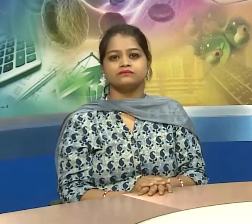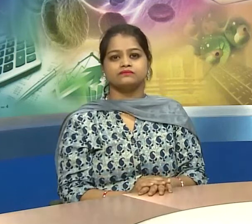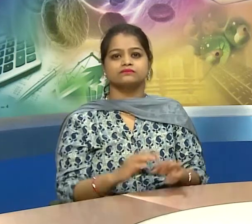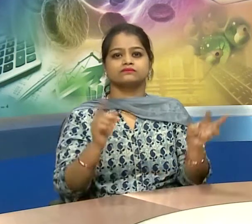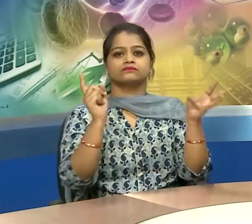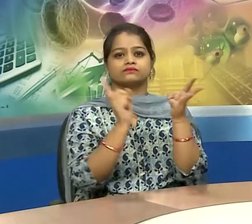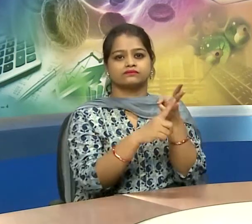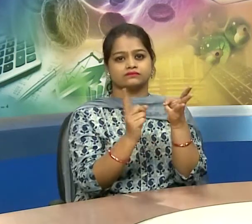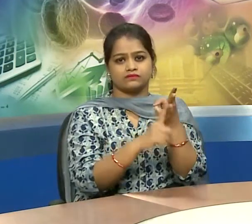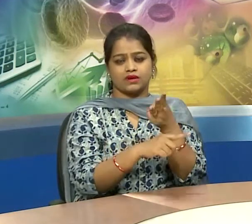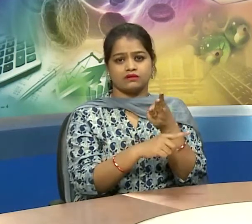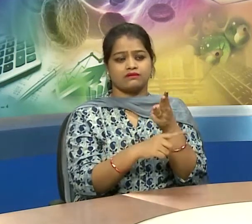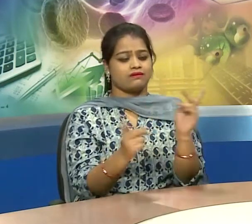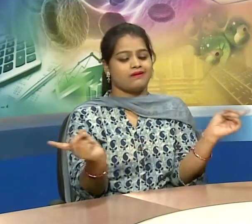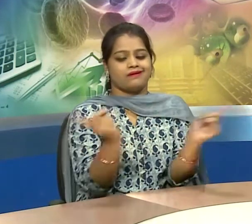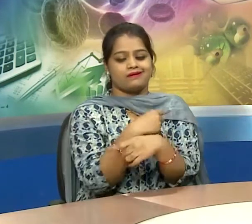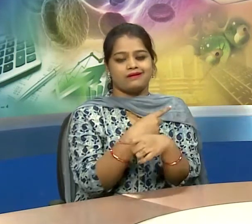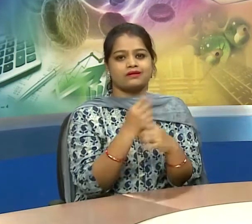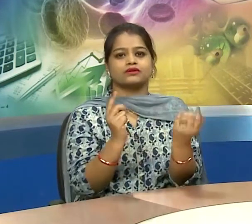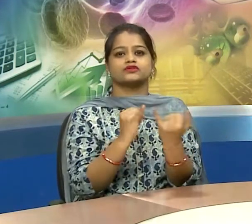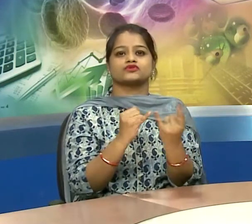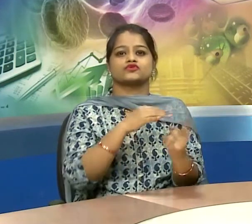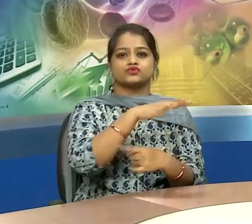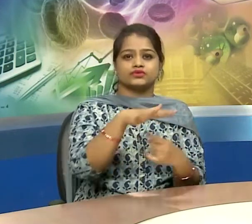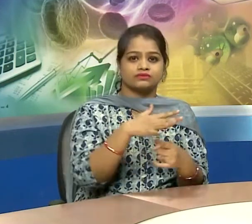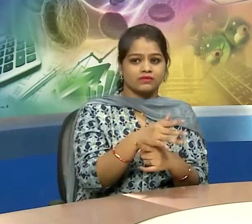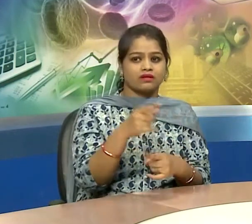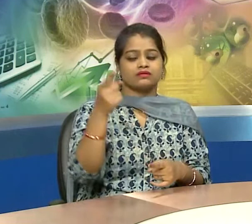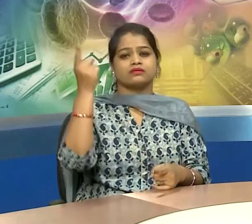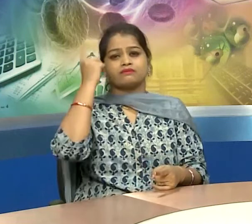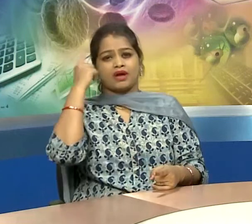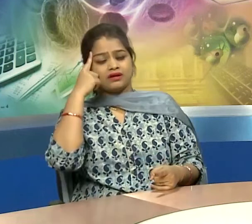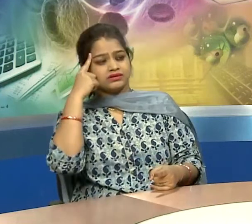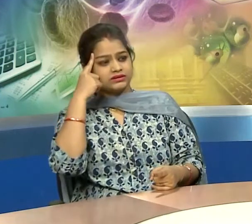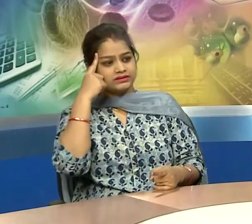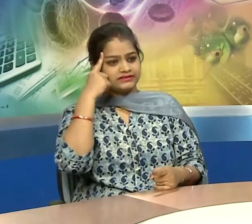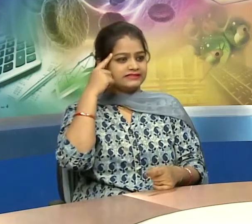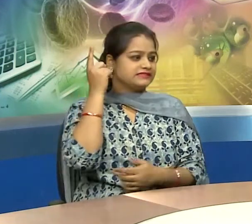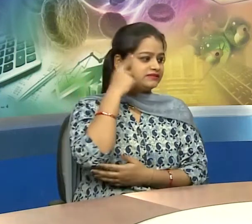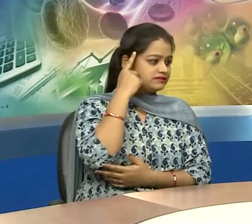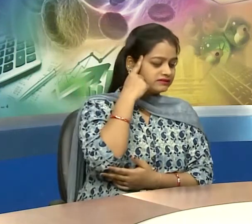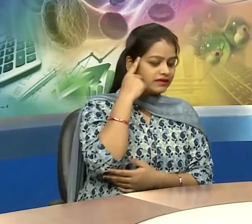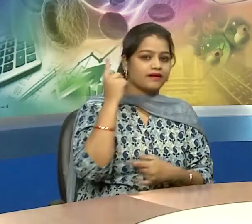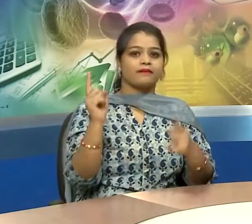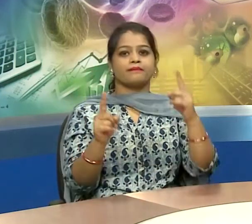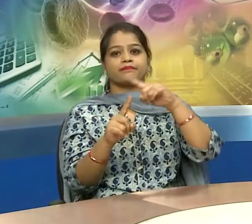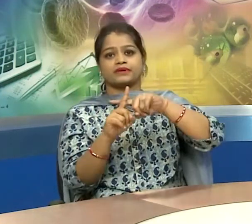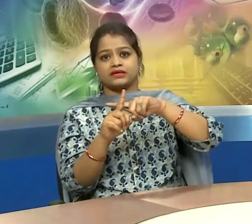विपरीत परिस्थितियों में विवेक से काम लेना चाहिए तथा परिस्थितियों से